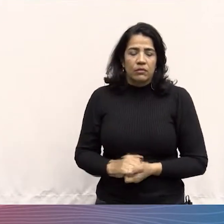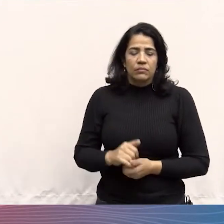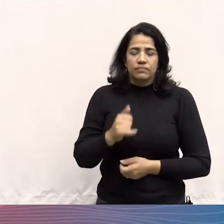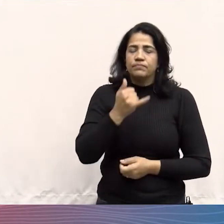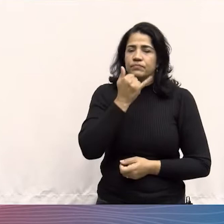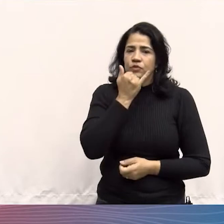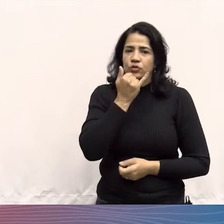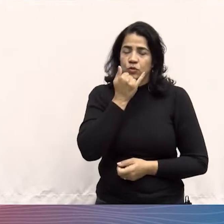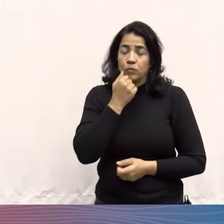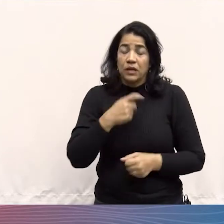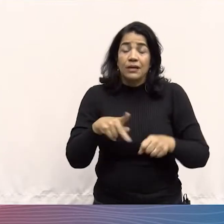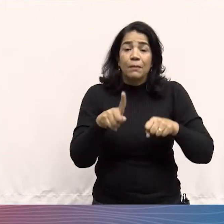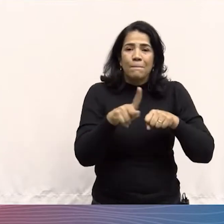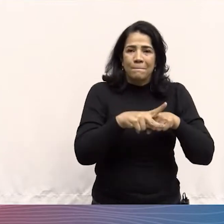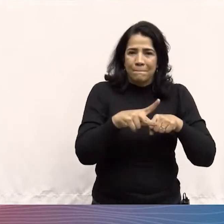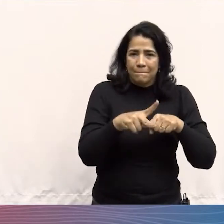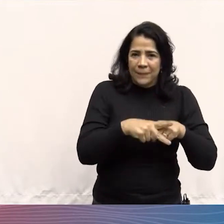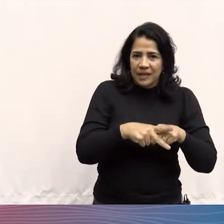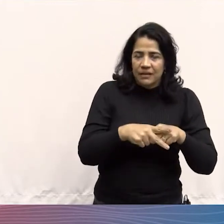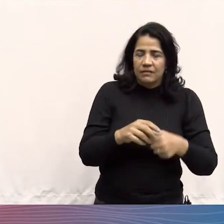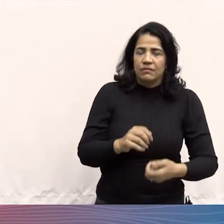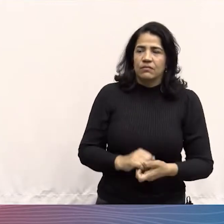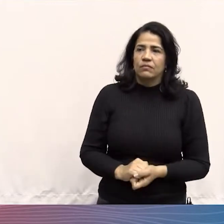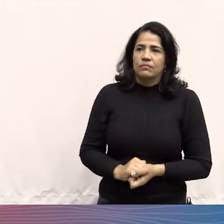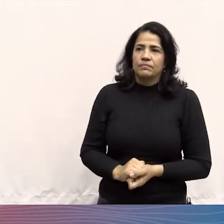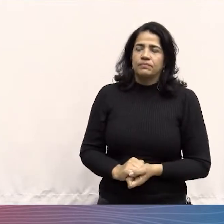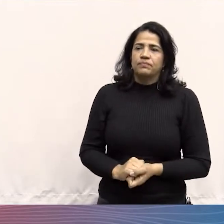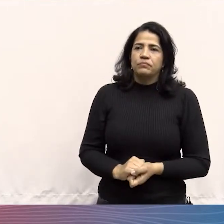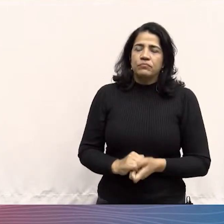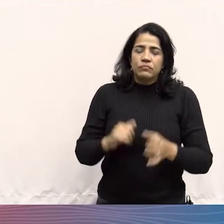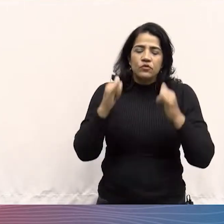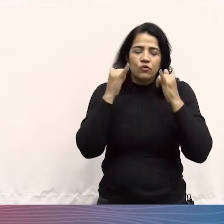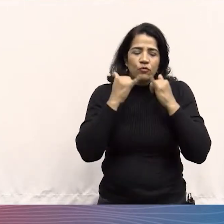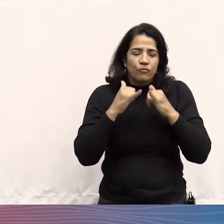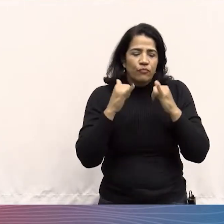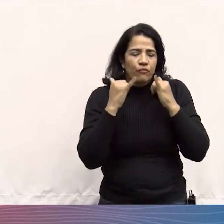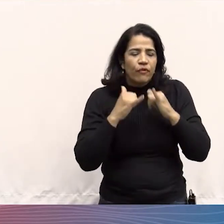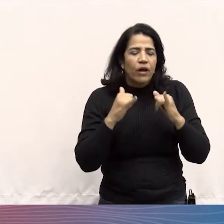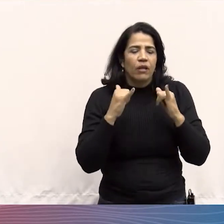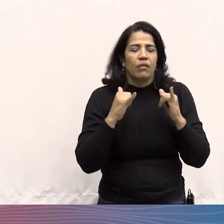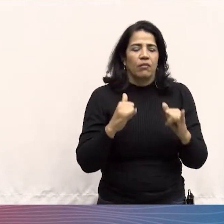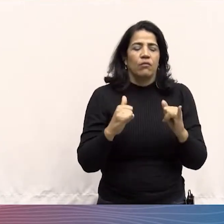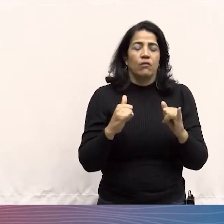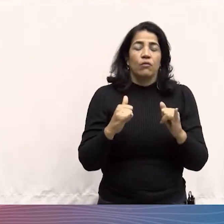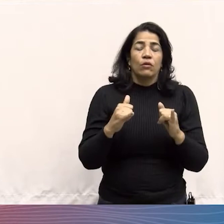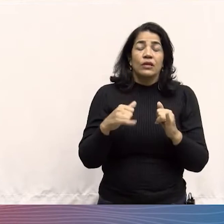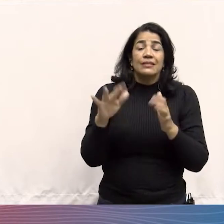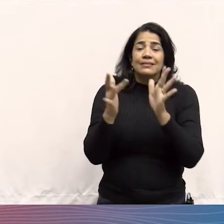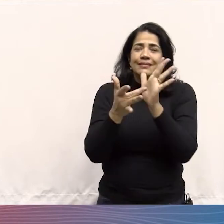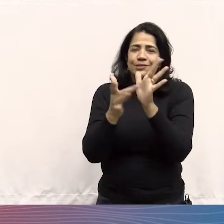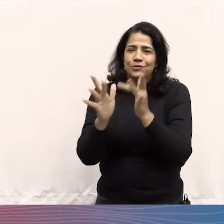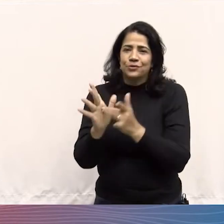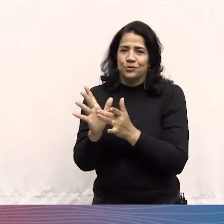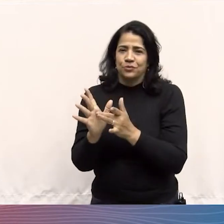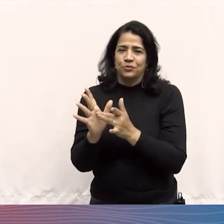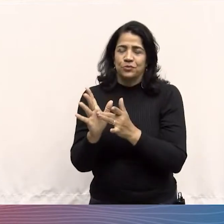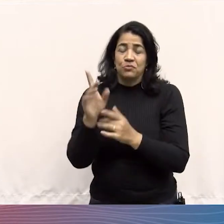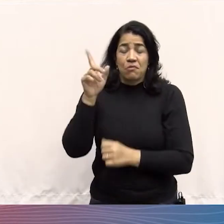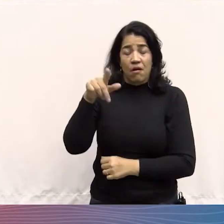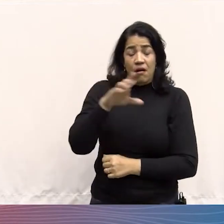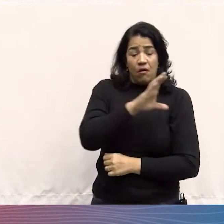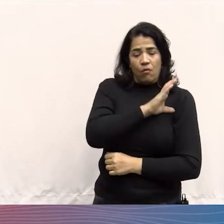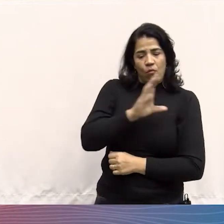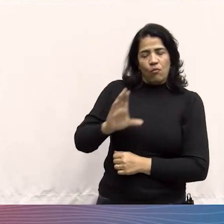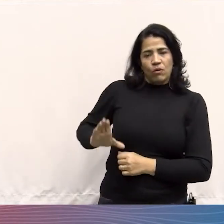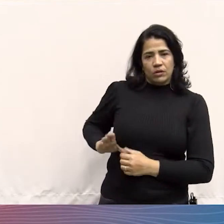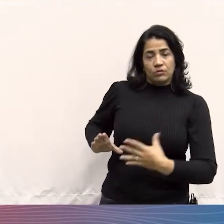era o Cristo, o Filho do Deus vivo. Amém? Então, ele como